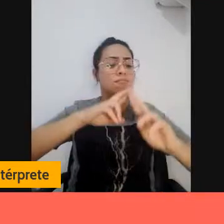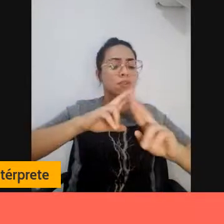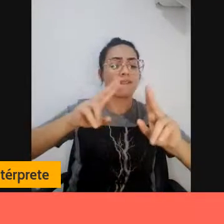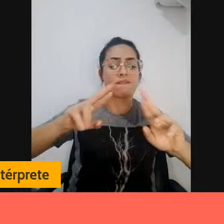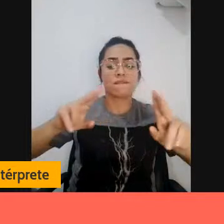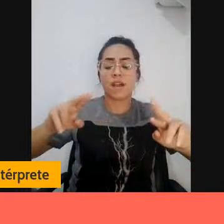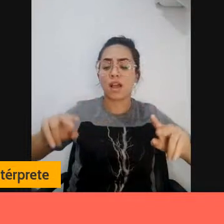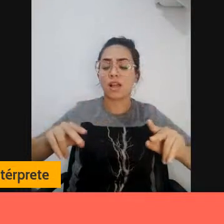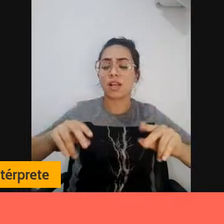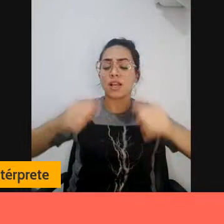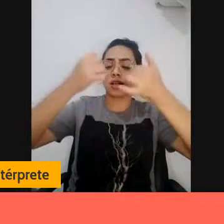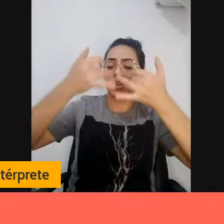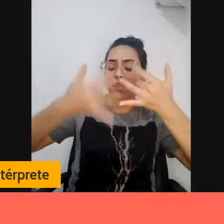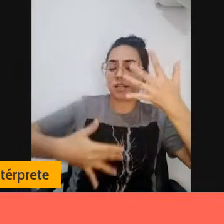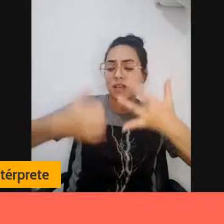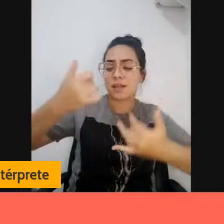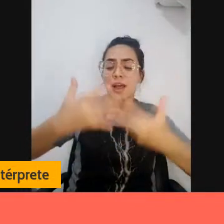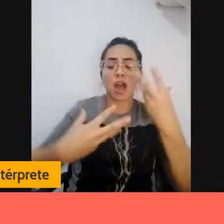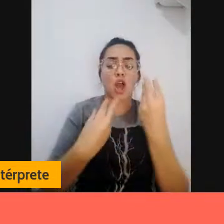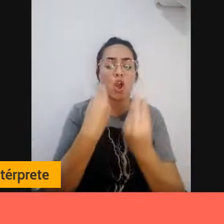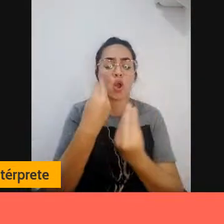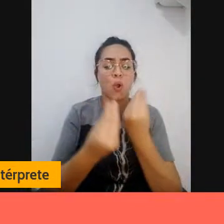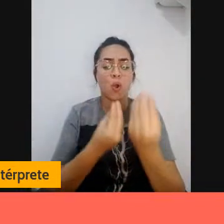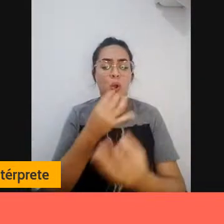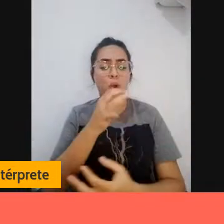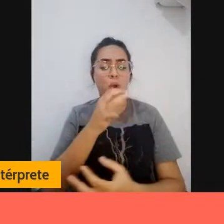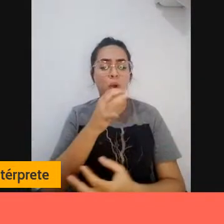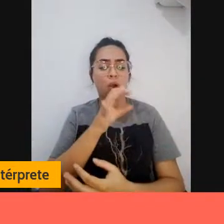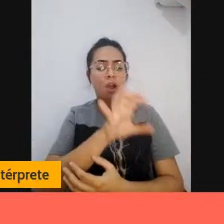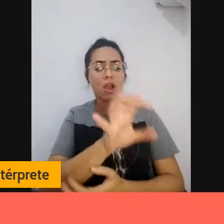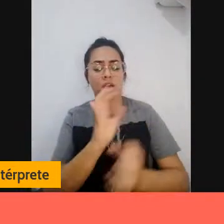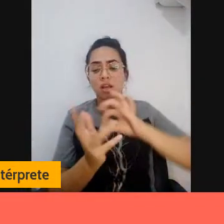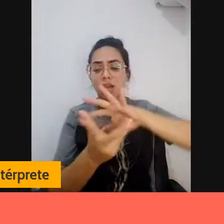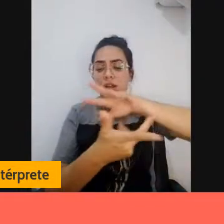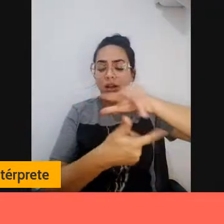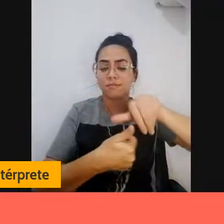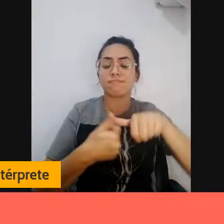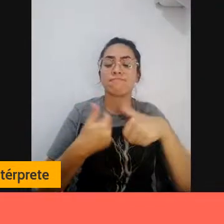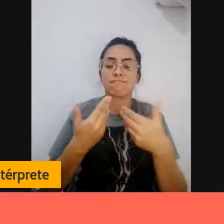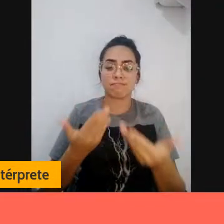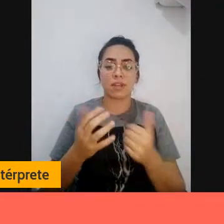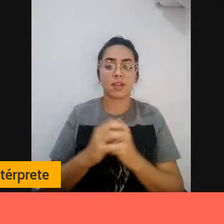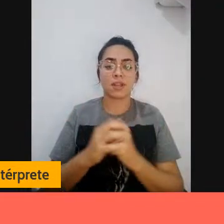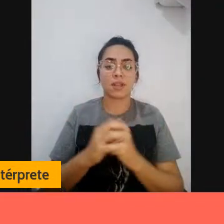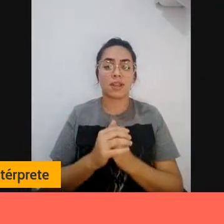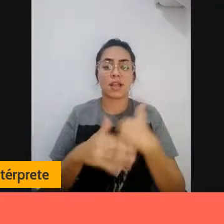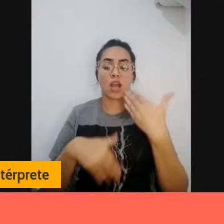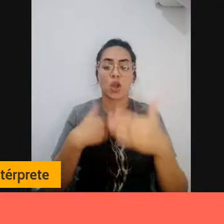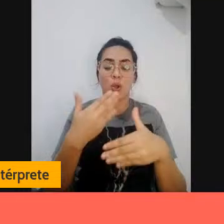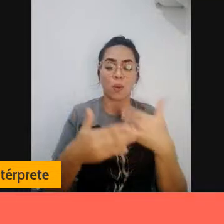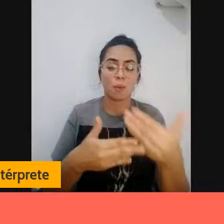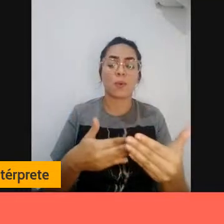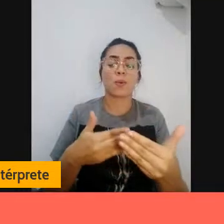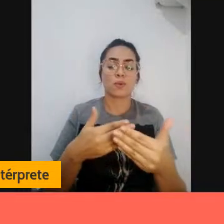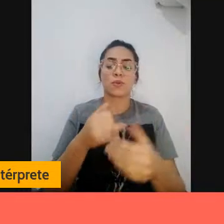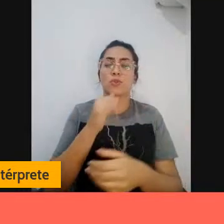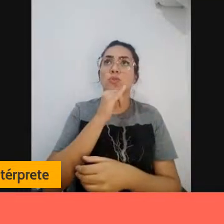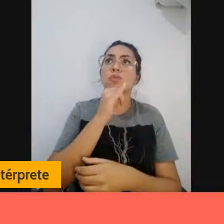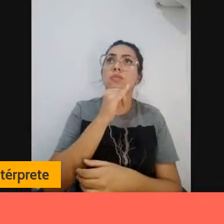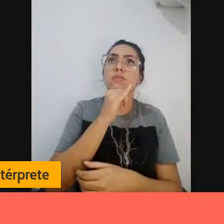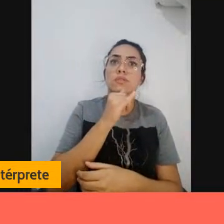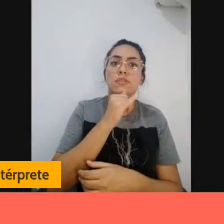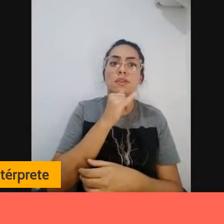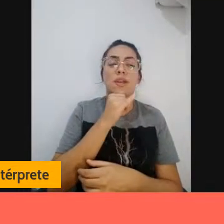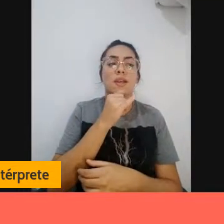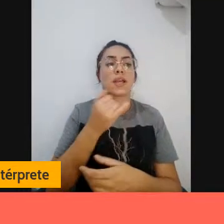explicar aquele universo. E aqui queria oferecer somente um exemplo, entre